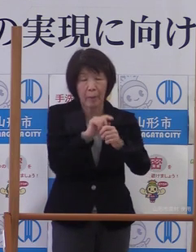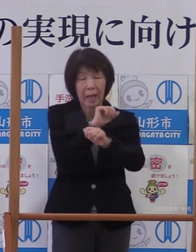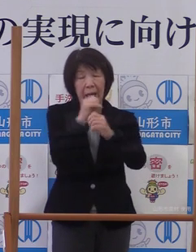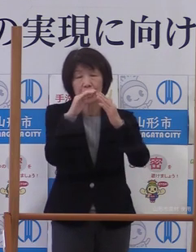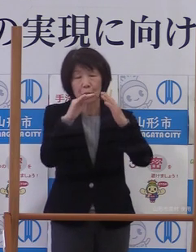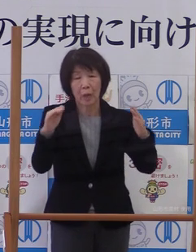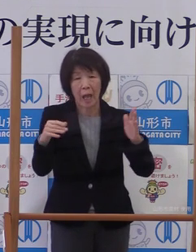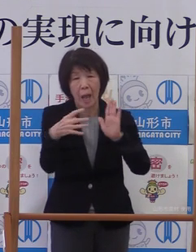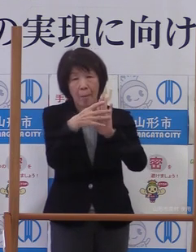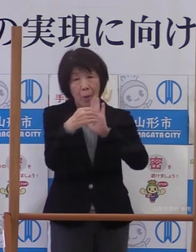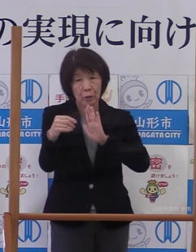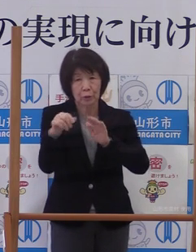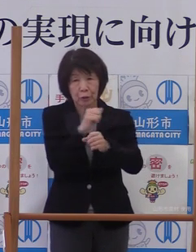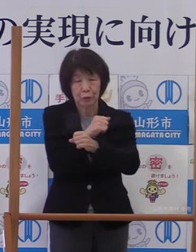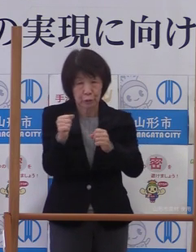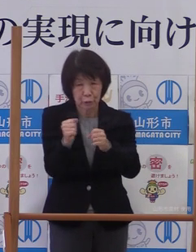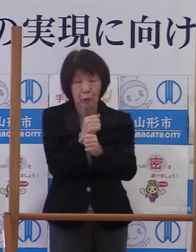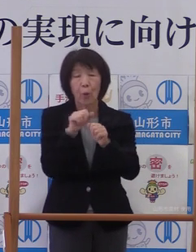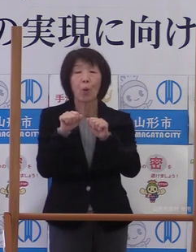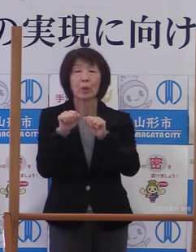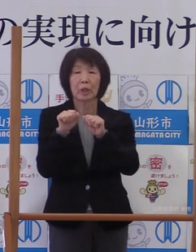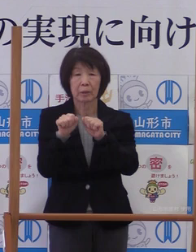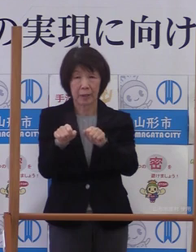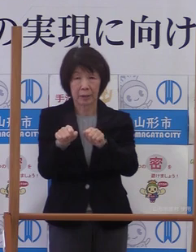やモデル事業を実施いたします。